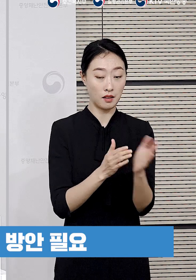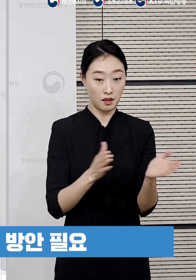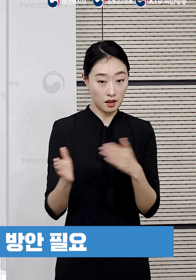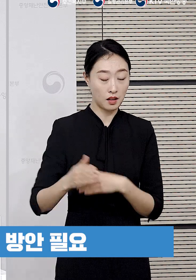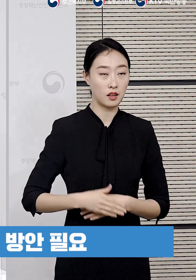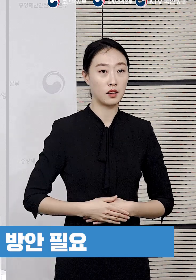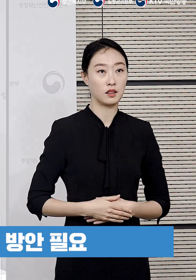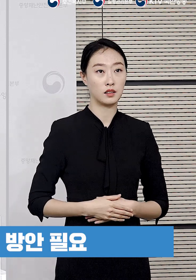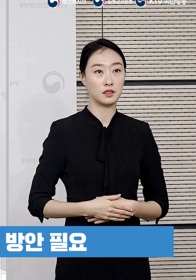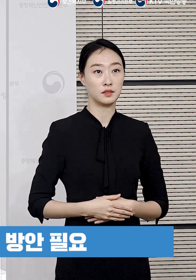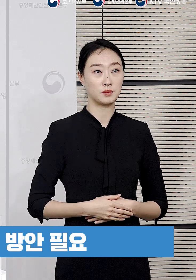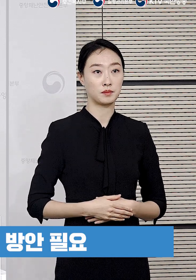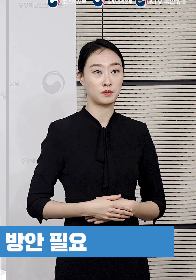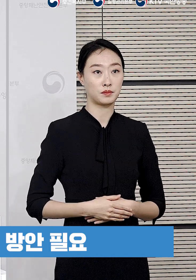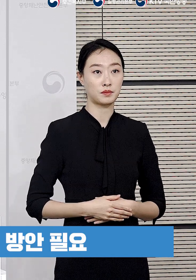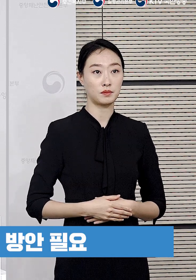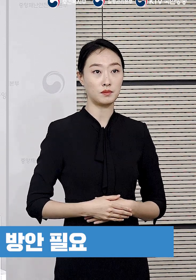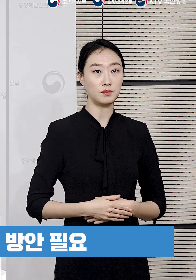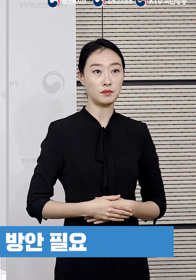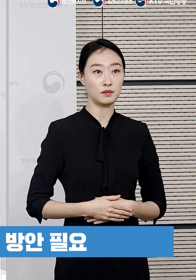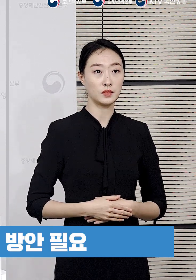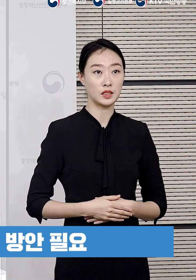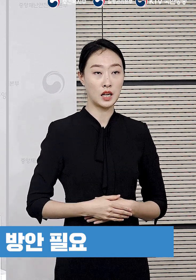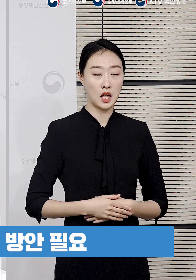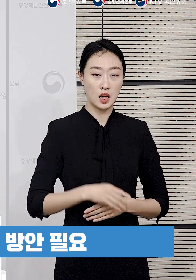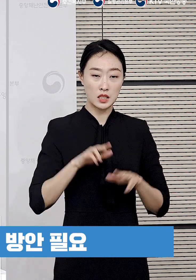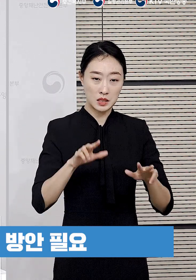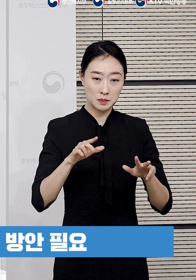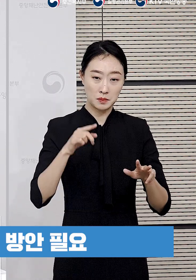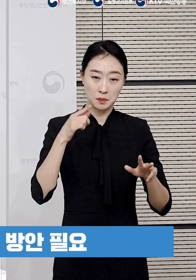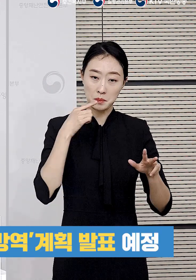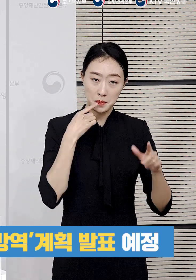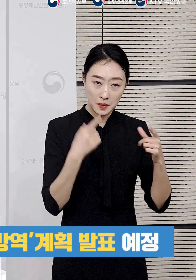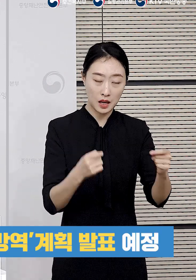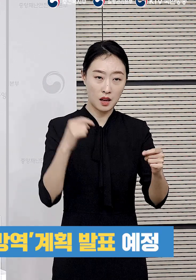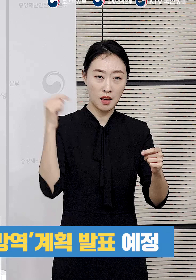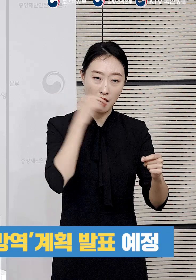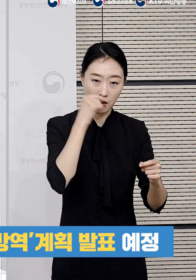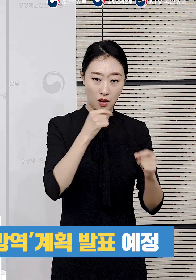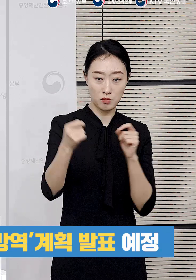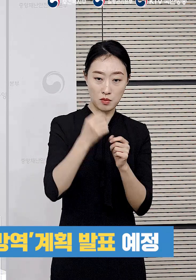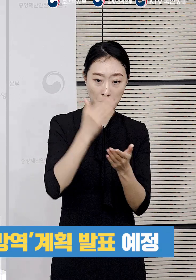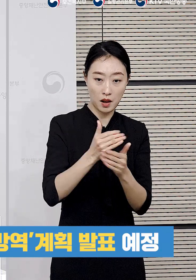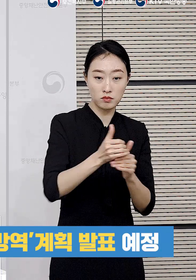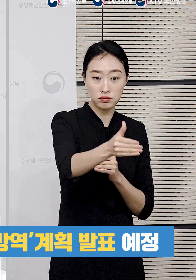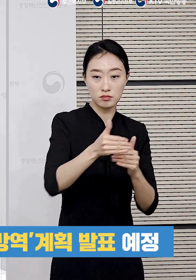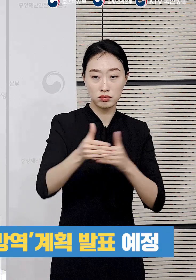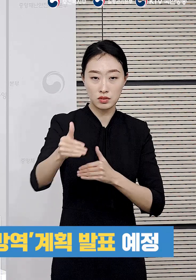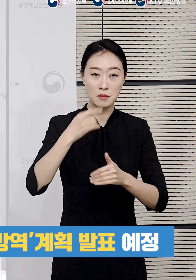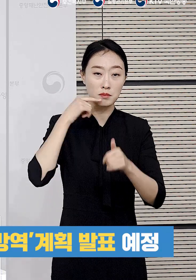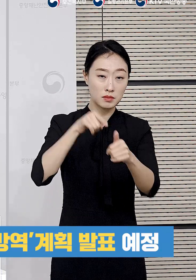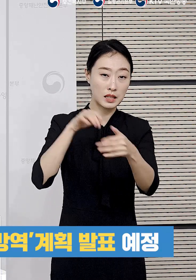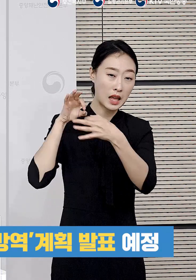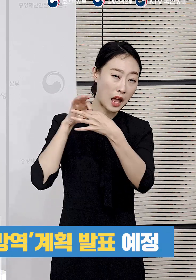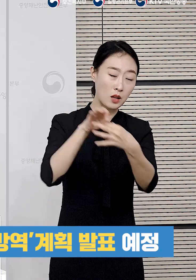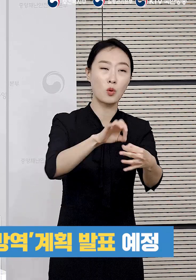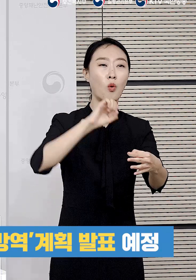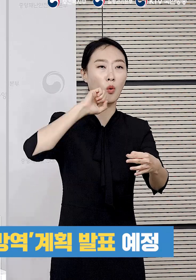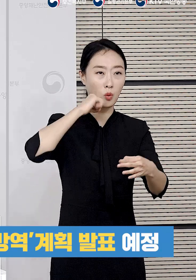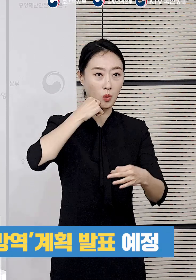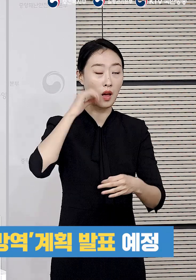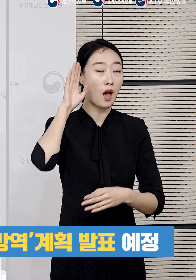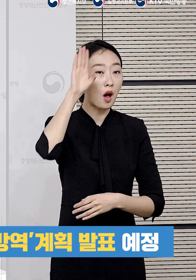아주 강화된 그런 방식은 지속 가능하지가 않기 때문에 향후 지속 가능한 어떤 방역 체계를 어떻게 가져갈